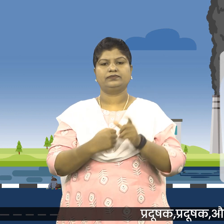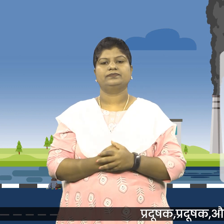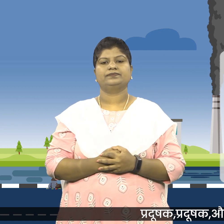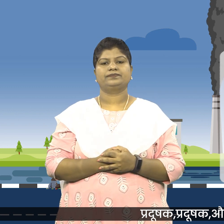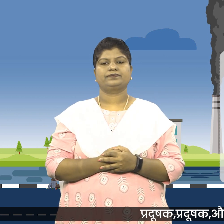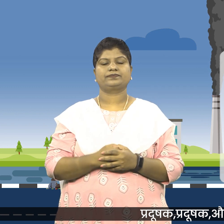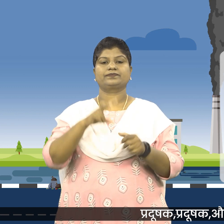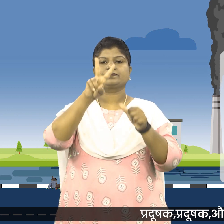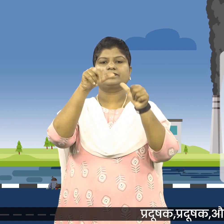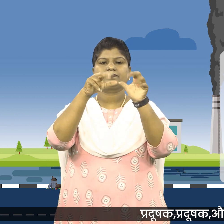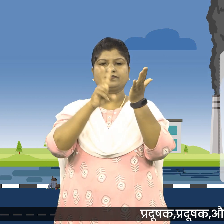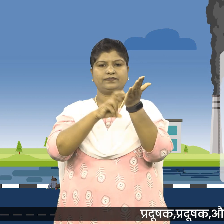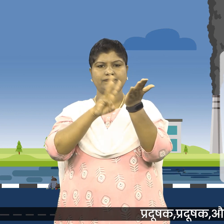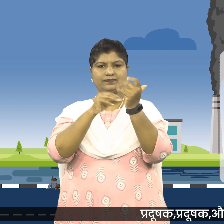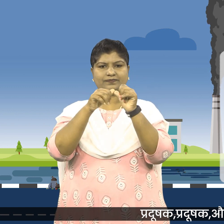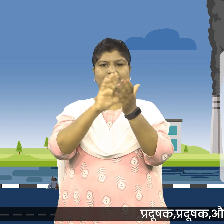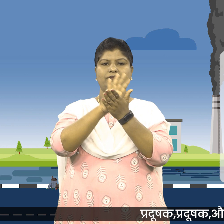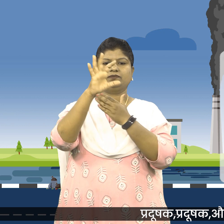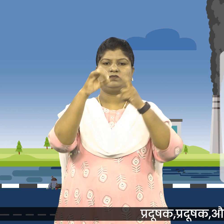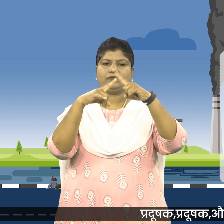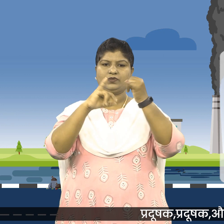वन महोत्सव।